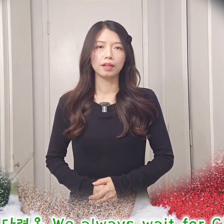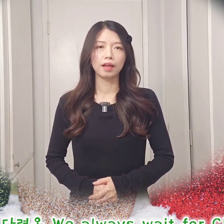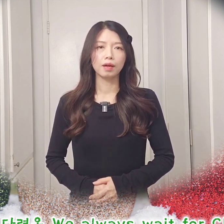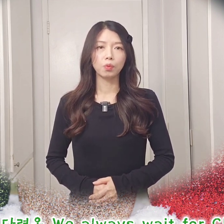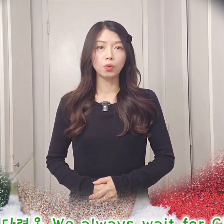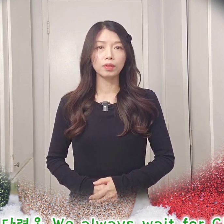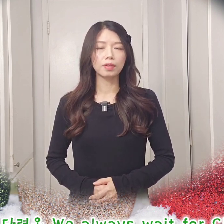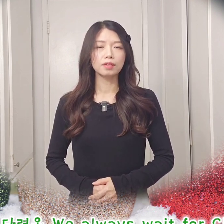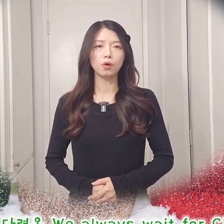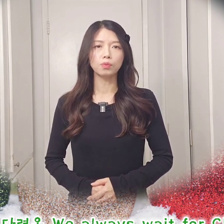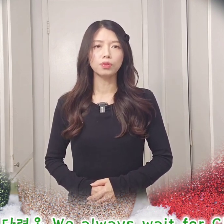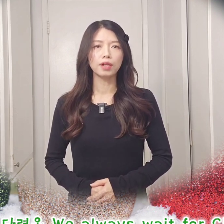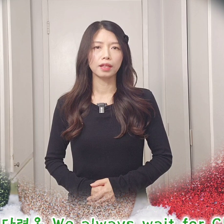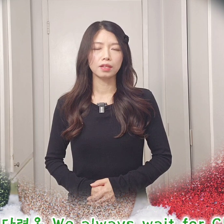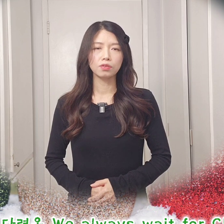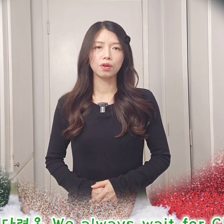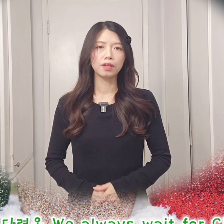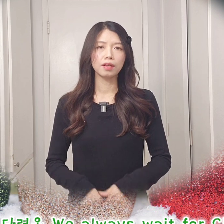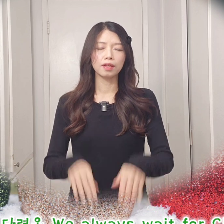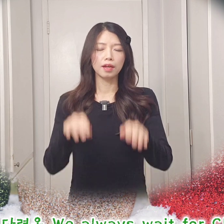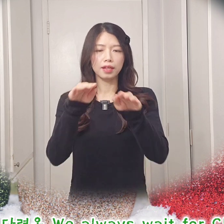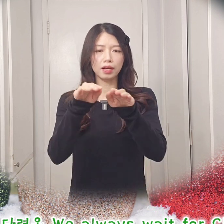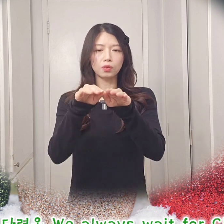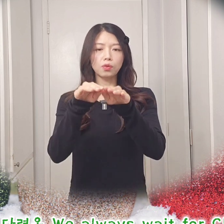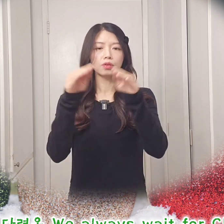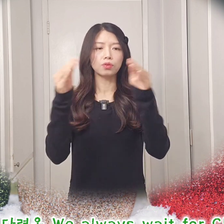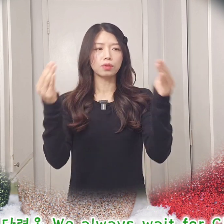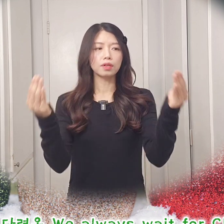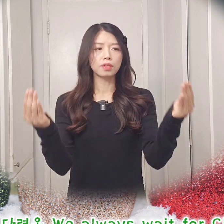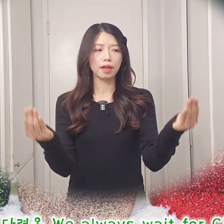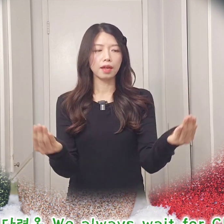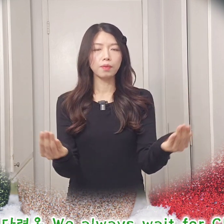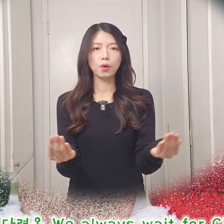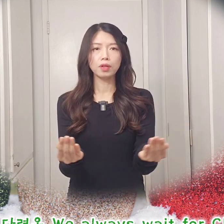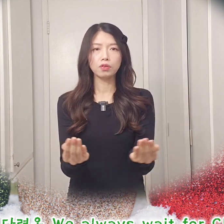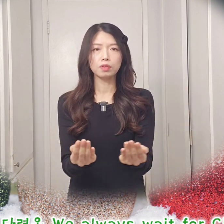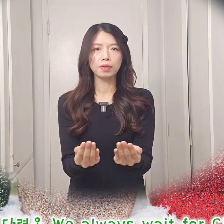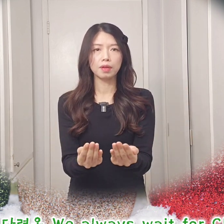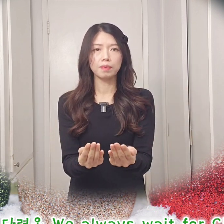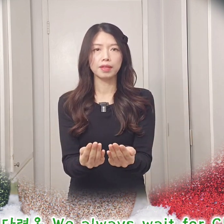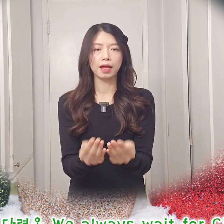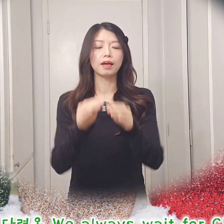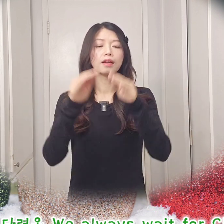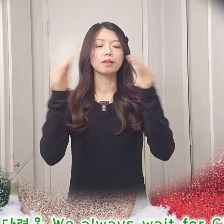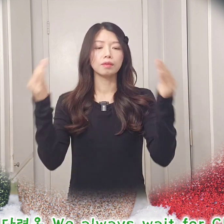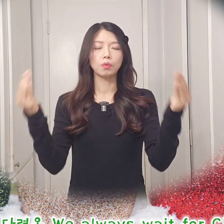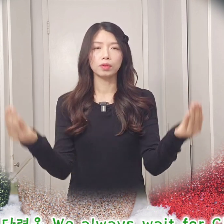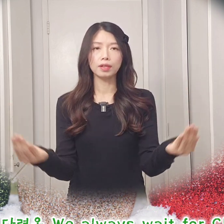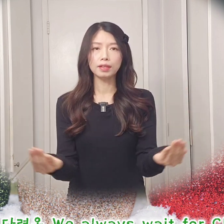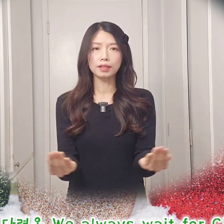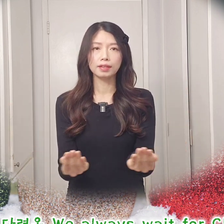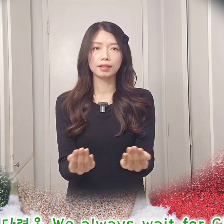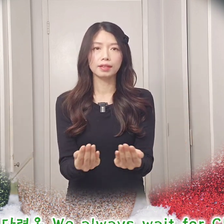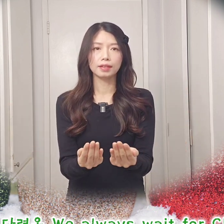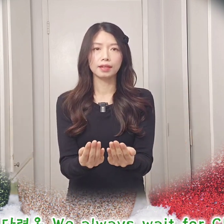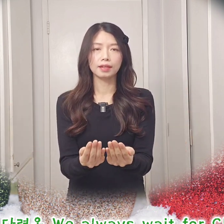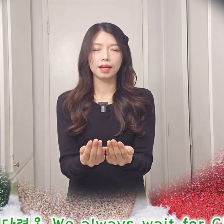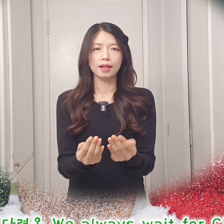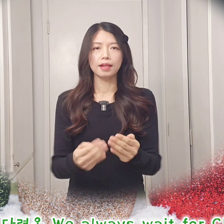일단 모든 전부를 나타내는 수어는 양손을 둥글게 표현해 주시면 됩니다. 모든.